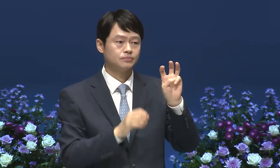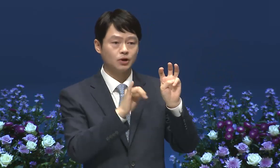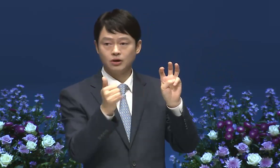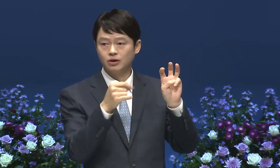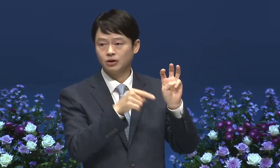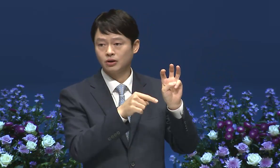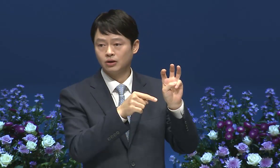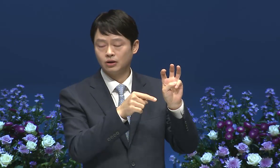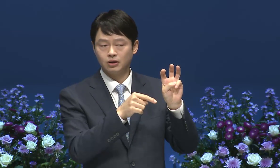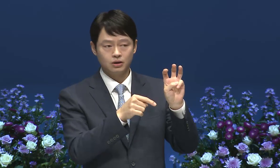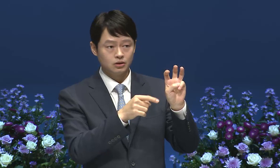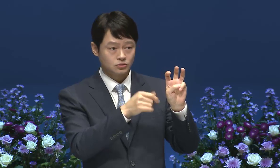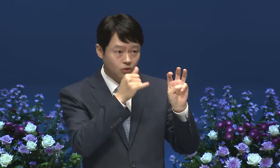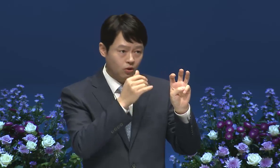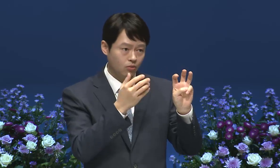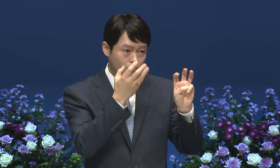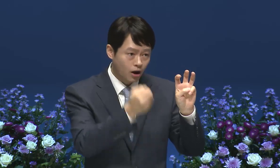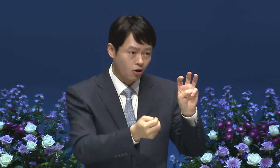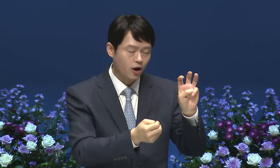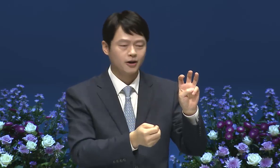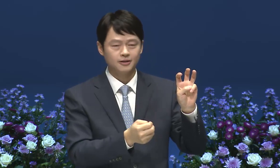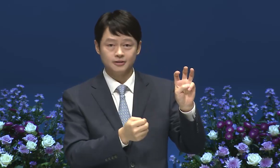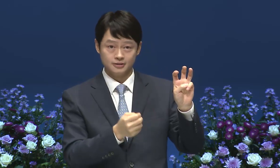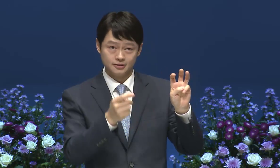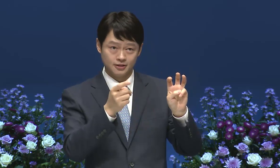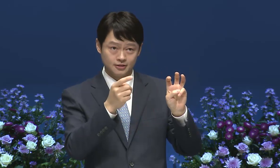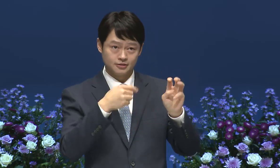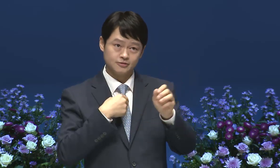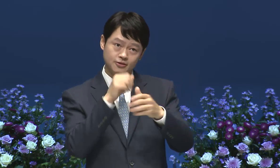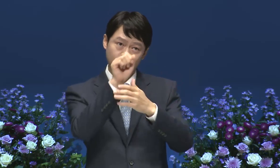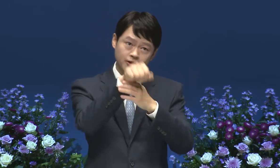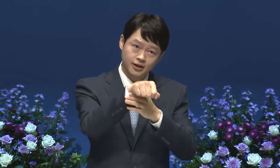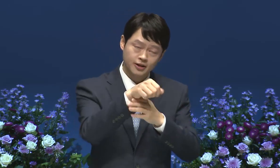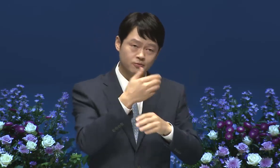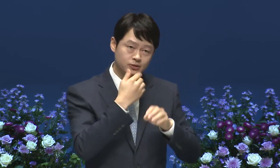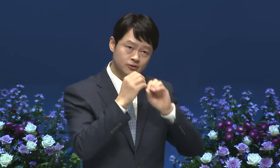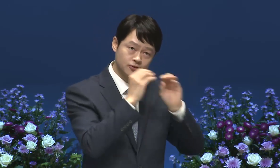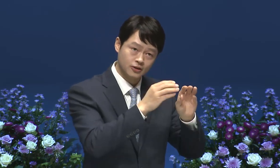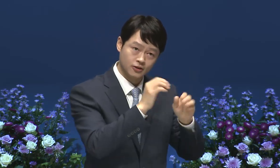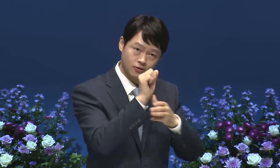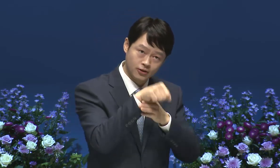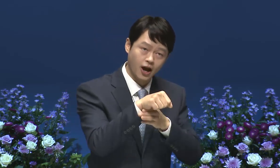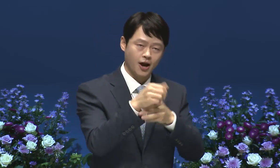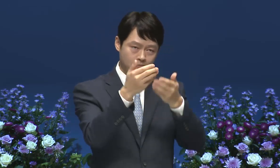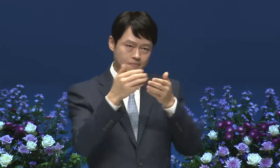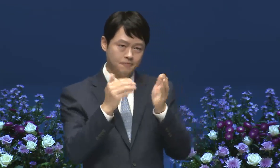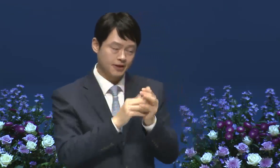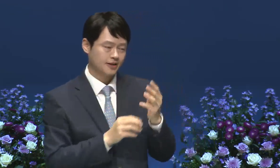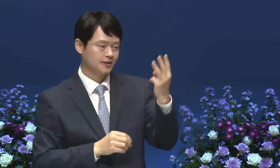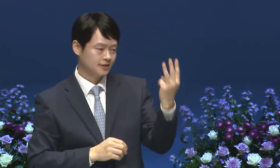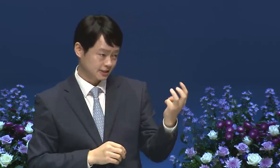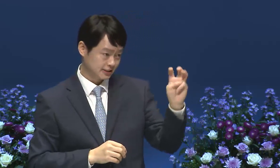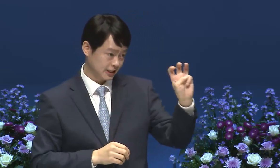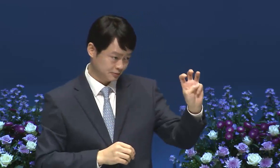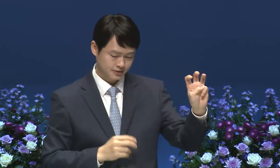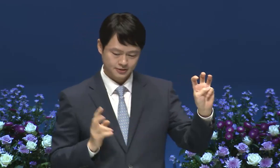그 공장에 30명 이상의 농인이 근무를 하고 있었습니다. 혹시 그들에게 잠시 복음을